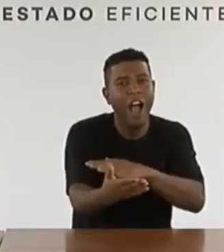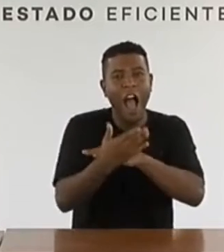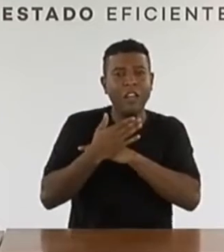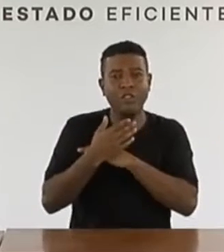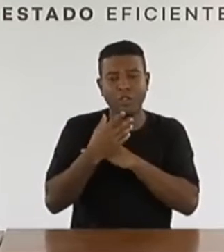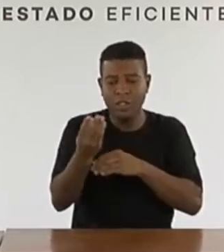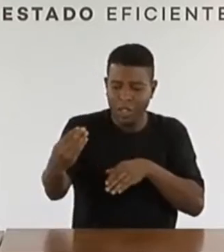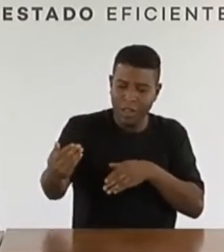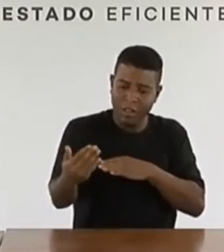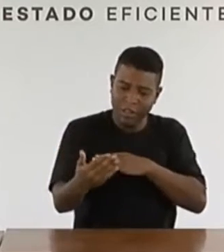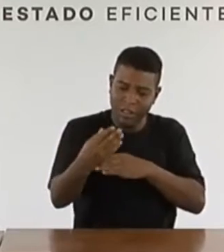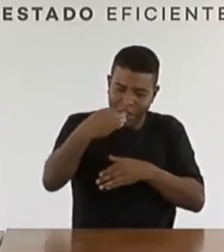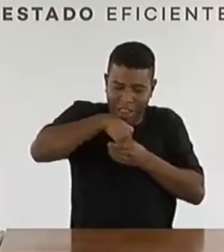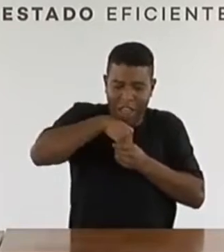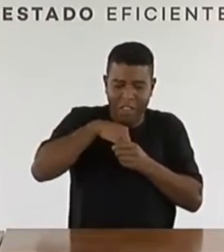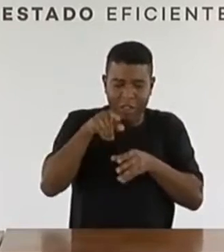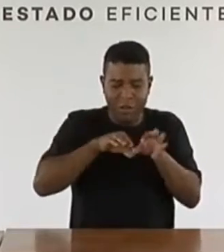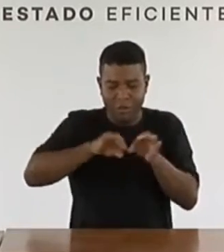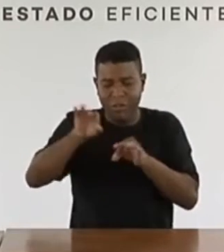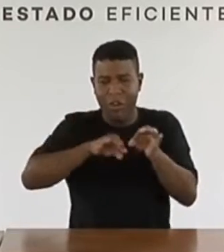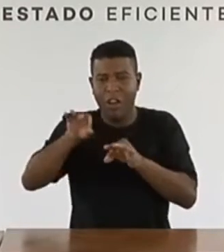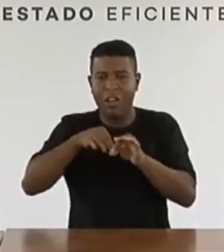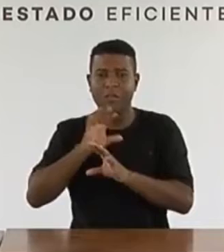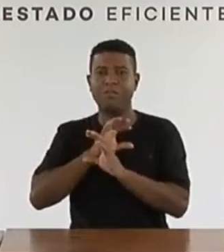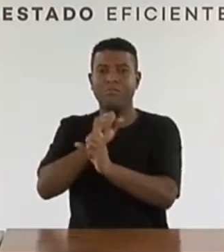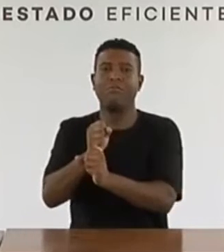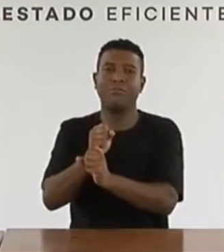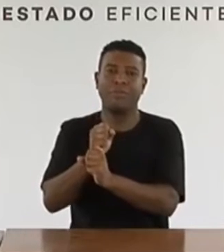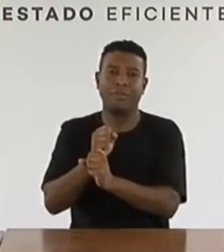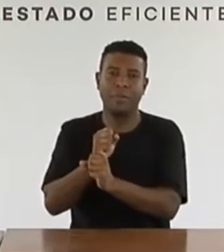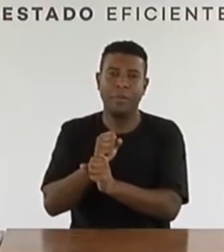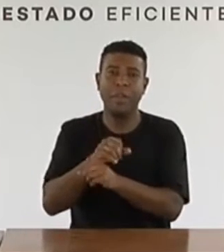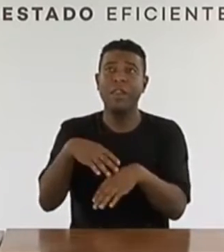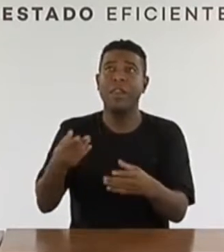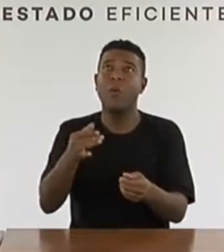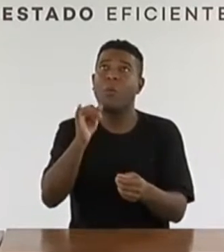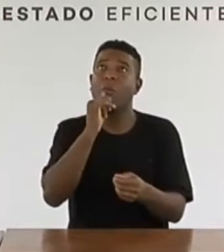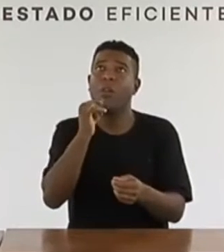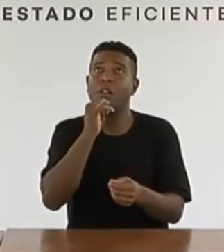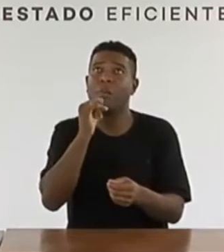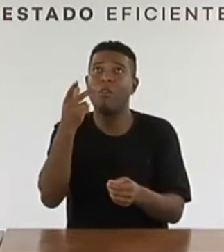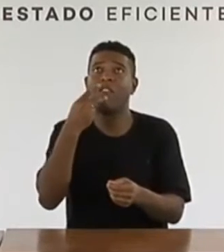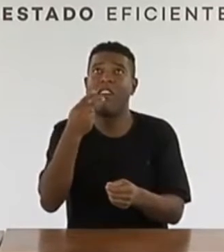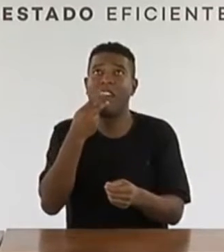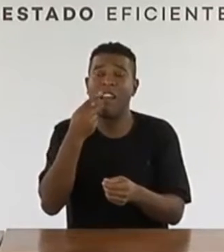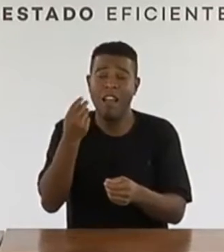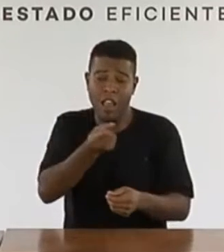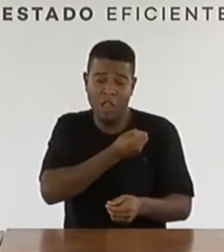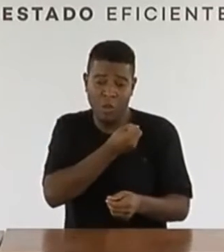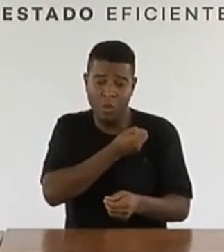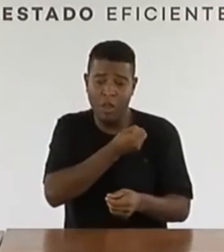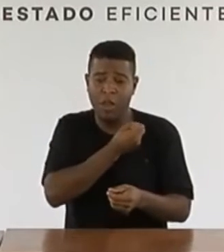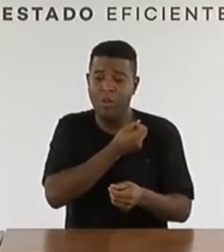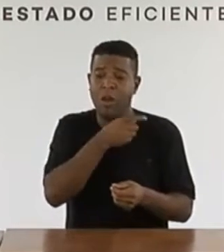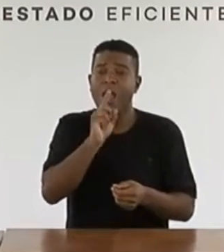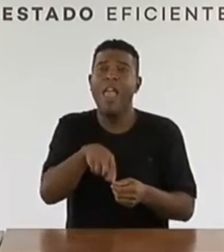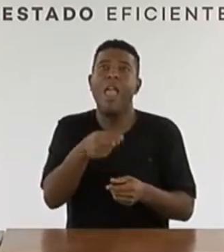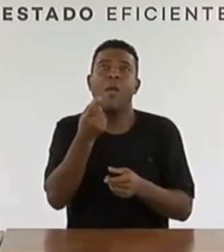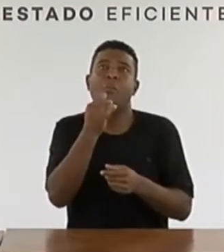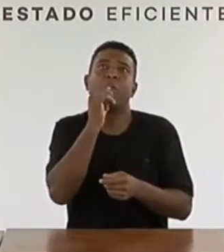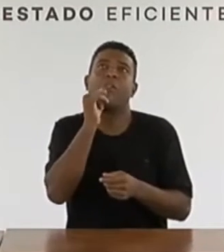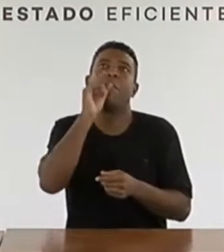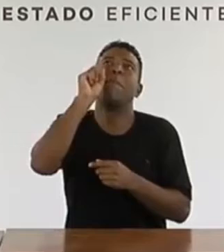nessas projeções. Desta forma, torna-se impreciso você falar qualquer número absoluto. Ah, 1.000 quer dizer